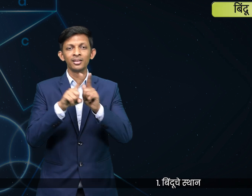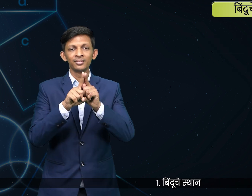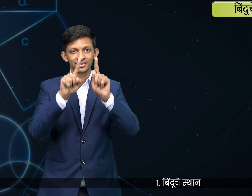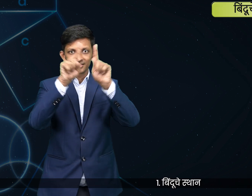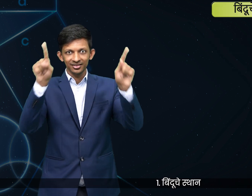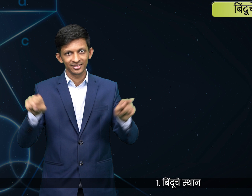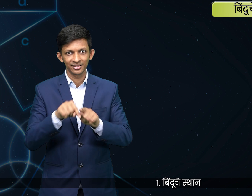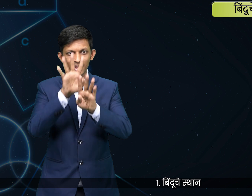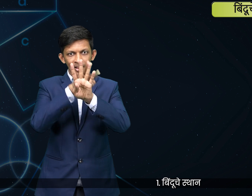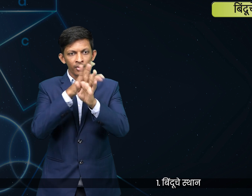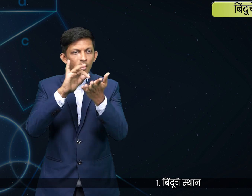एक बिंदूचे स्थान.